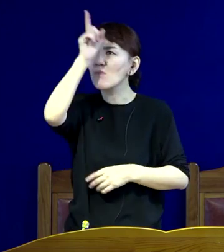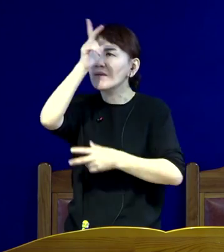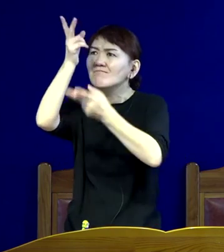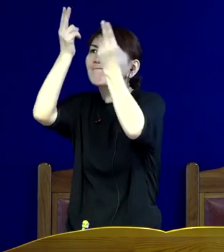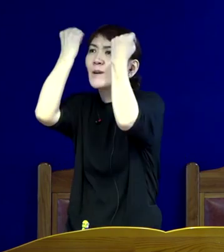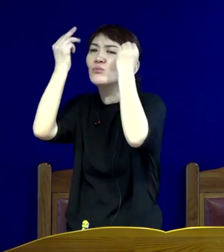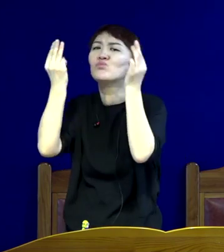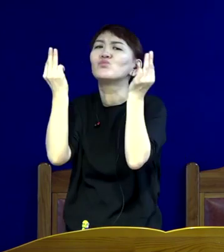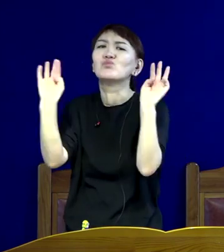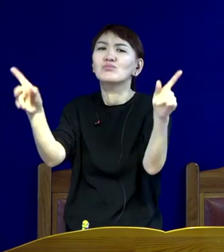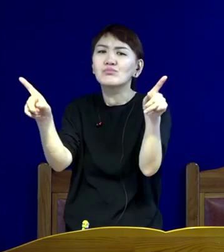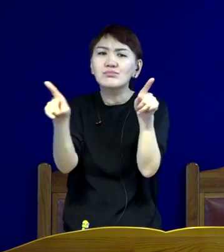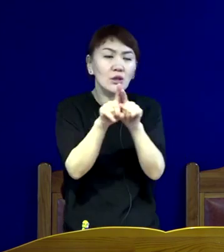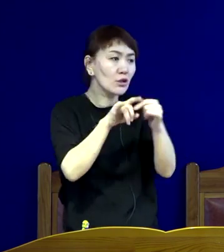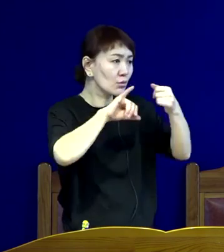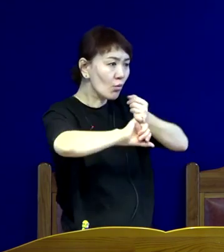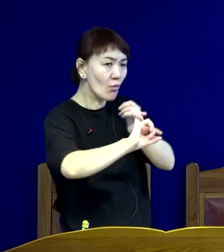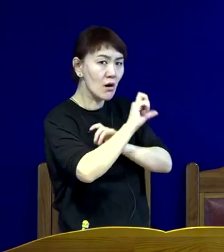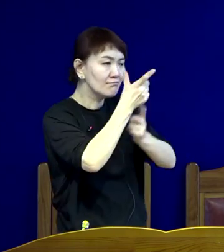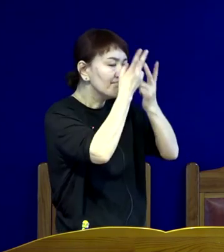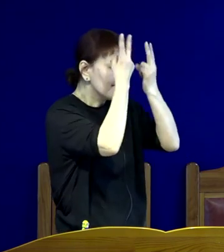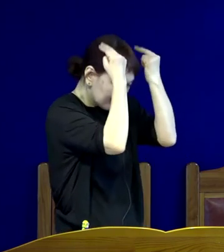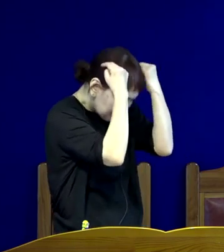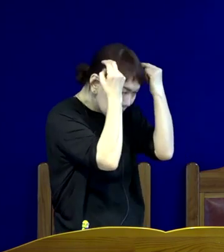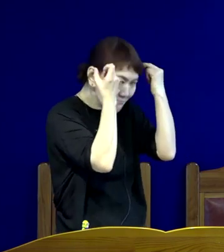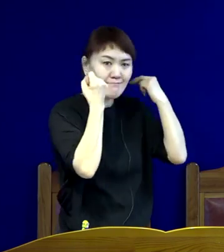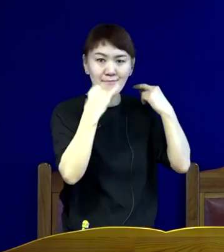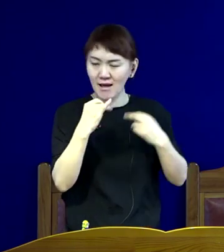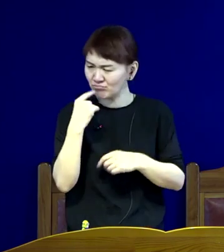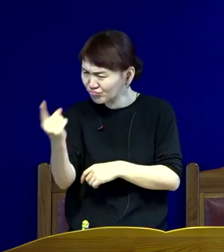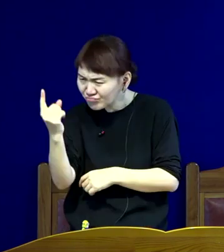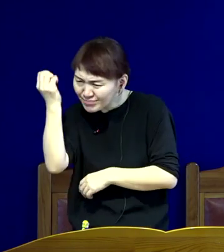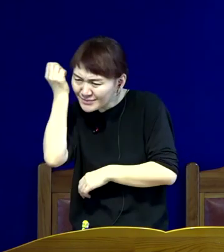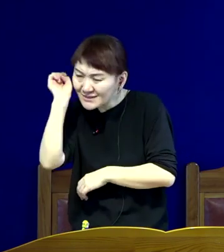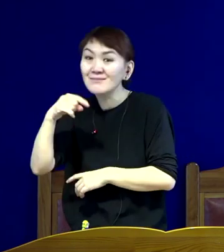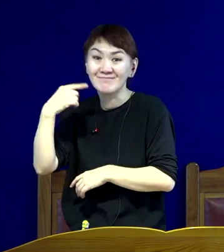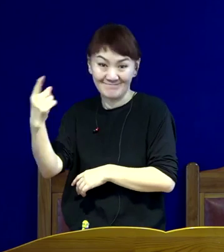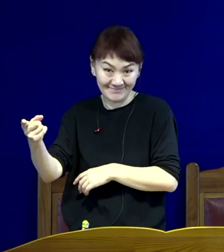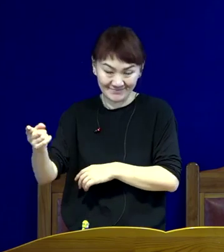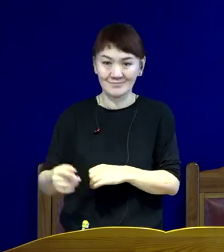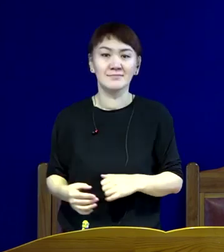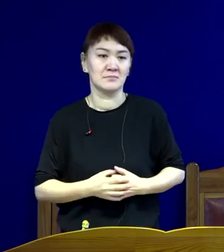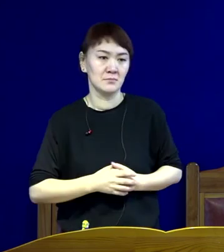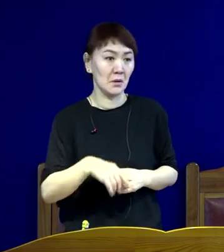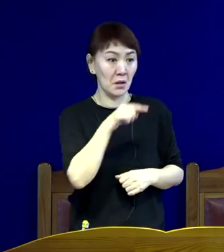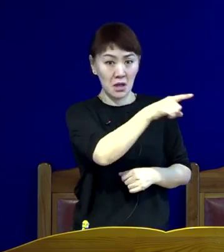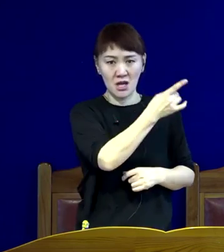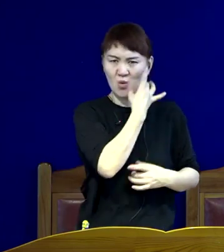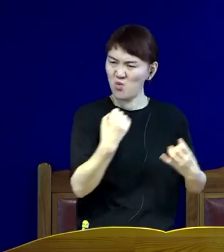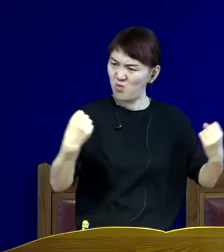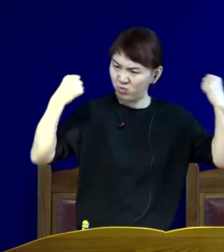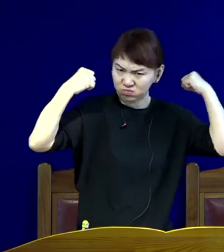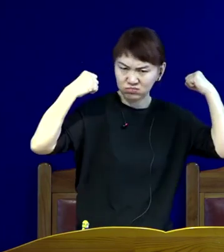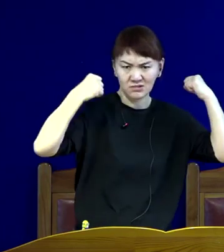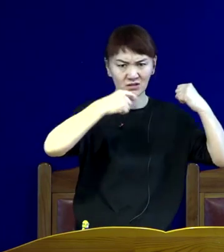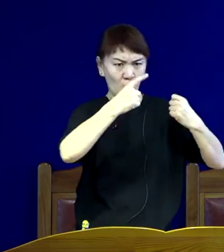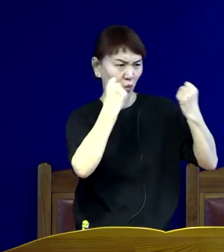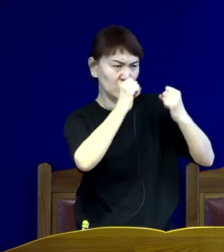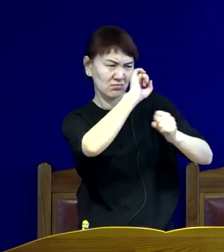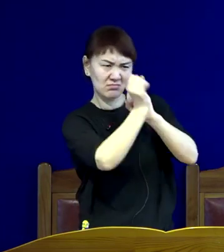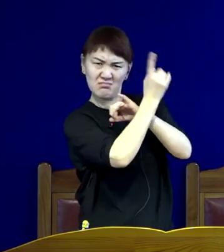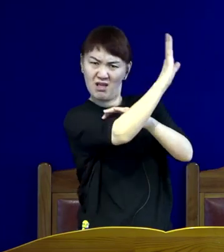юм бэ? За, эрэгтэй хүн бол маш одоо онцгой, хүчтэй. Эмэгтэй хүн бол сул дорой, ухаан муутай